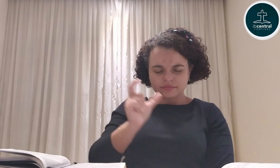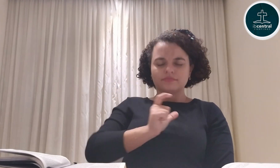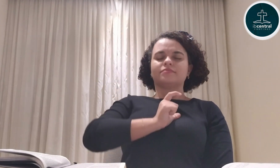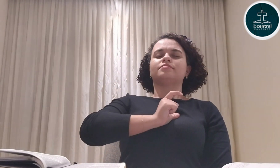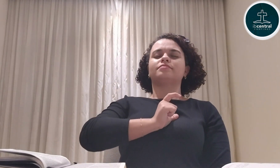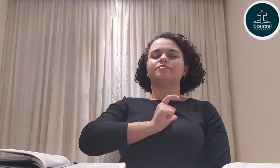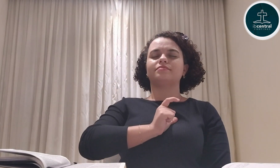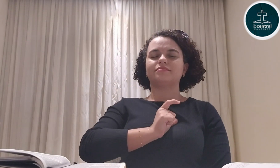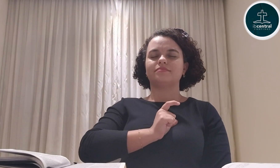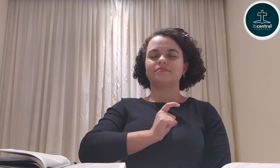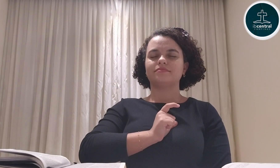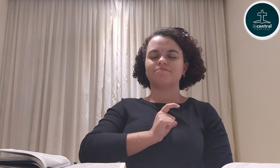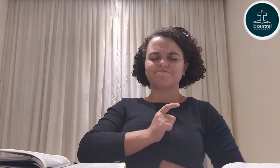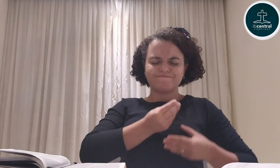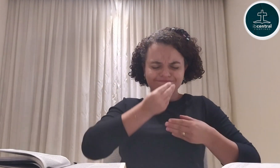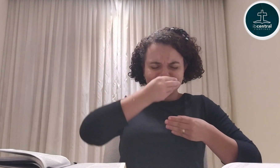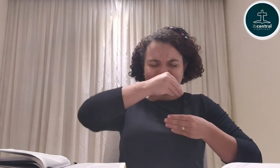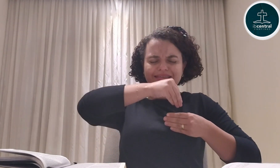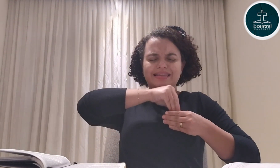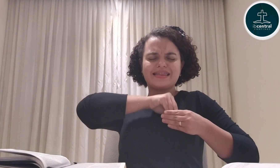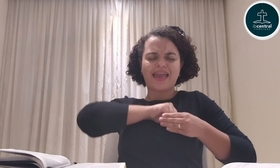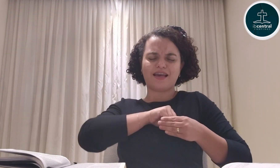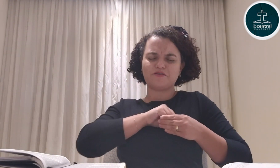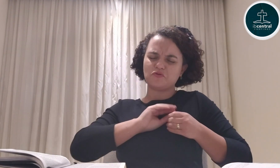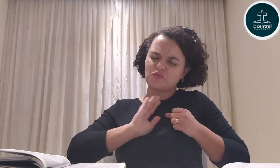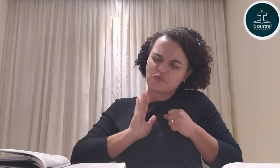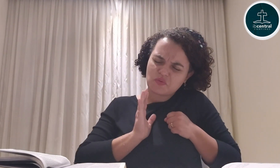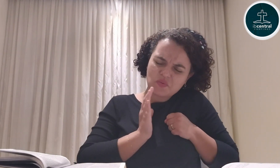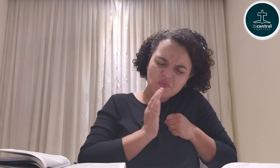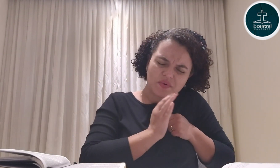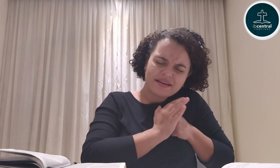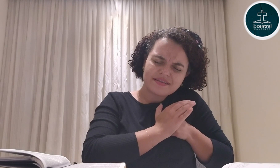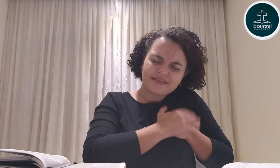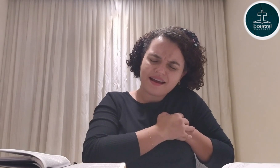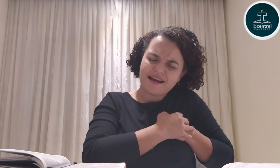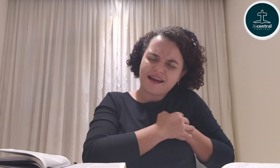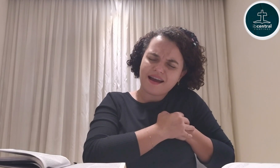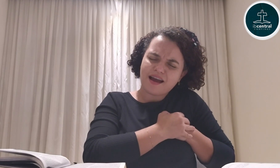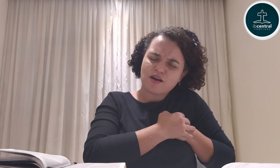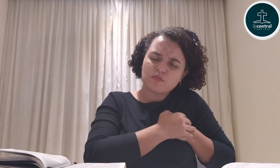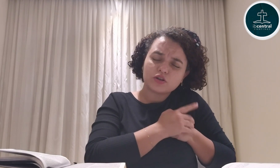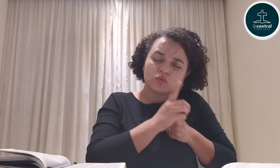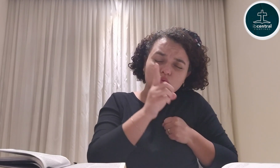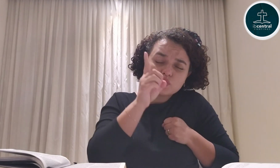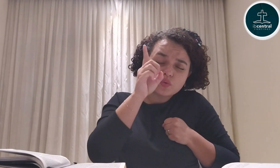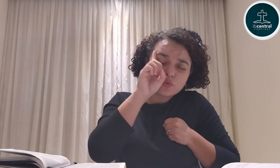Eu quero pedir que a tua palavra, Senhor, encontre morada em nossos